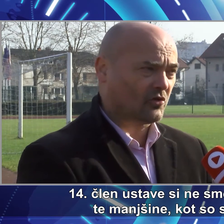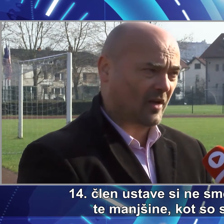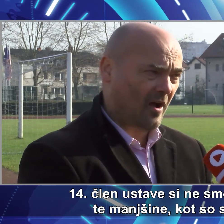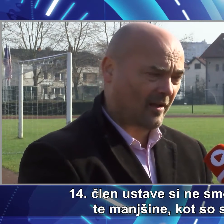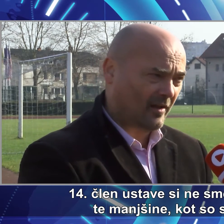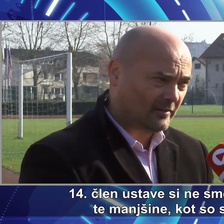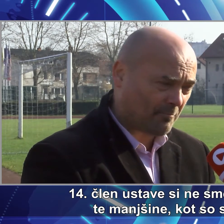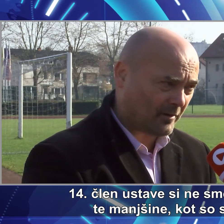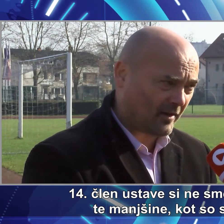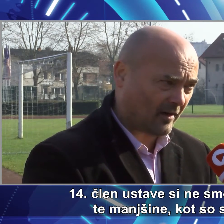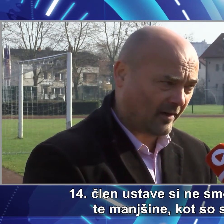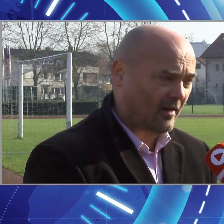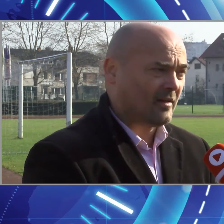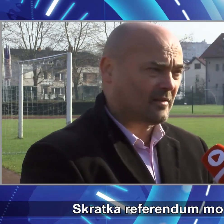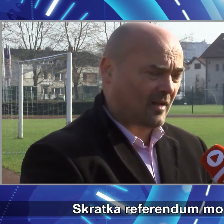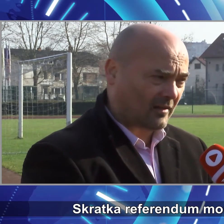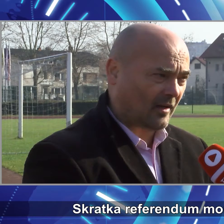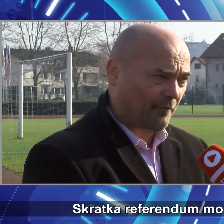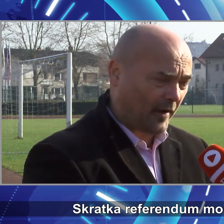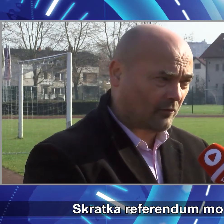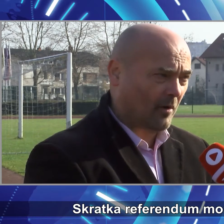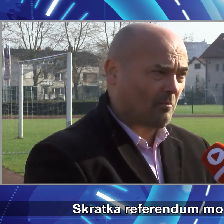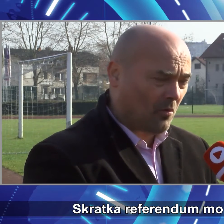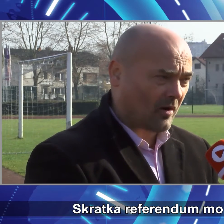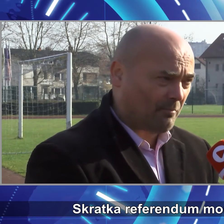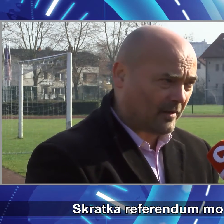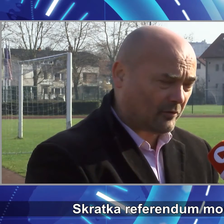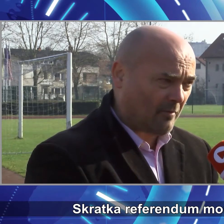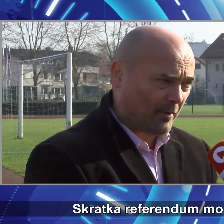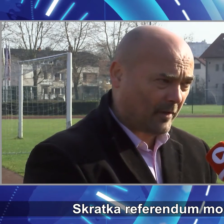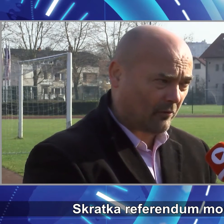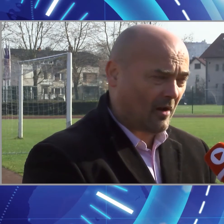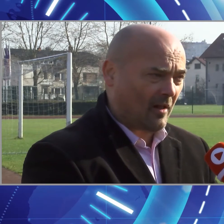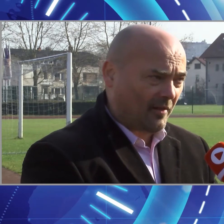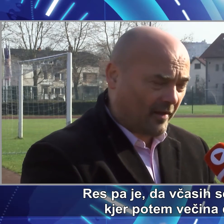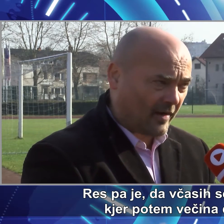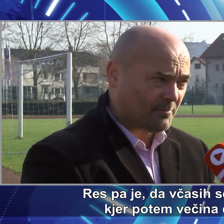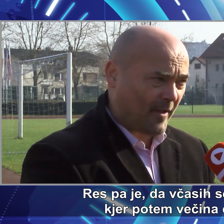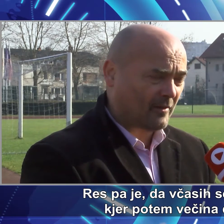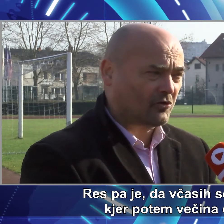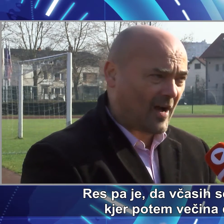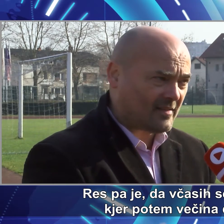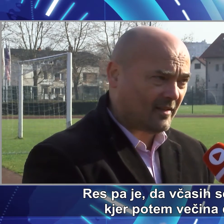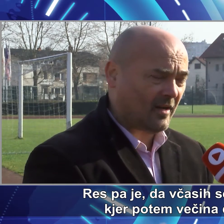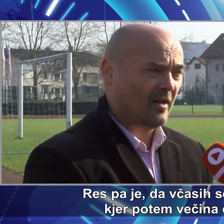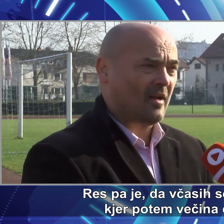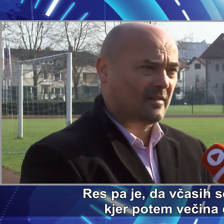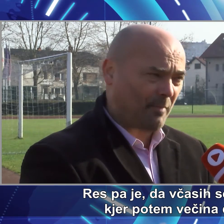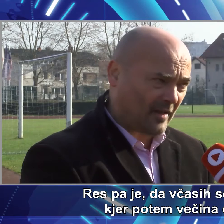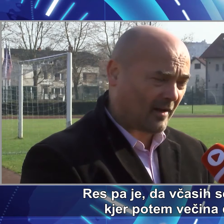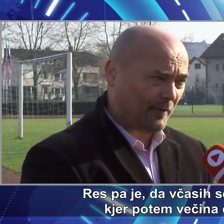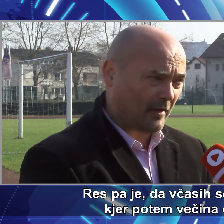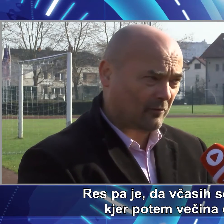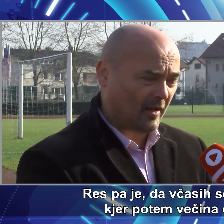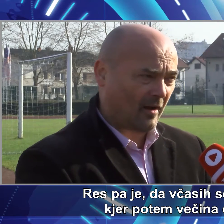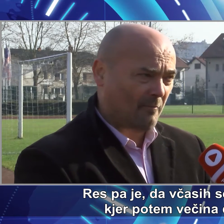kot so si ga interpretirali. Skratka, referendum mora biti v tem primeru. Res pa je, da včasih se pa